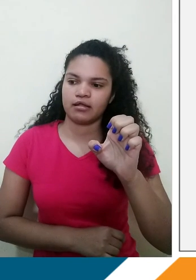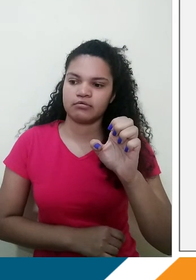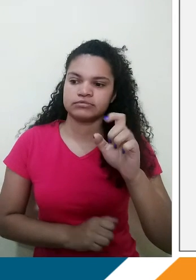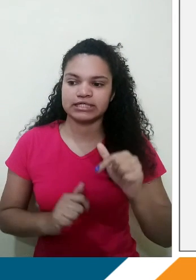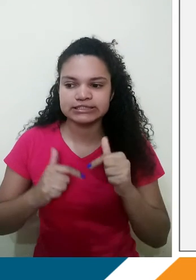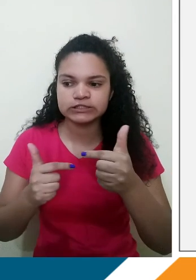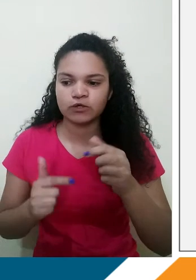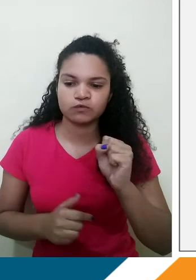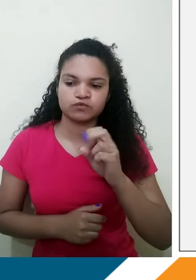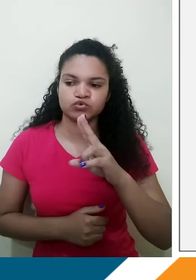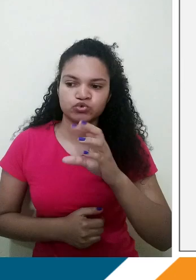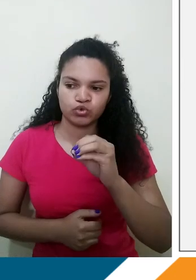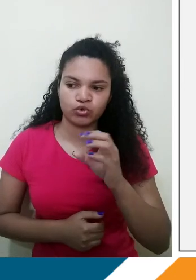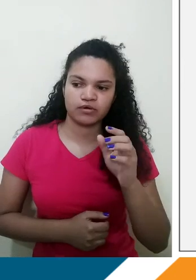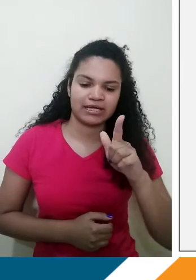no estômago.